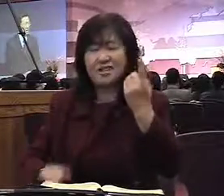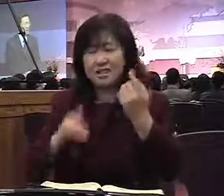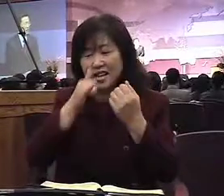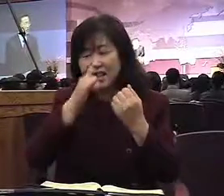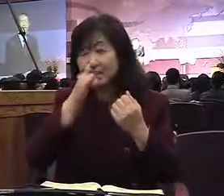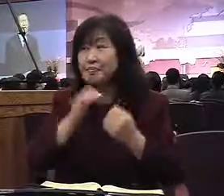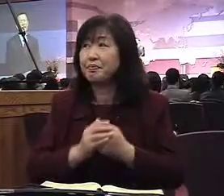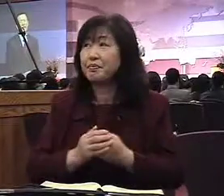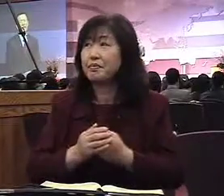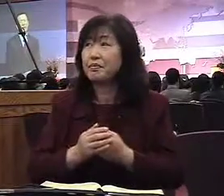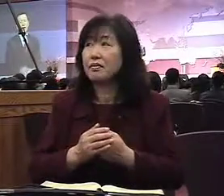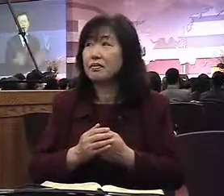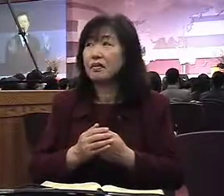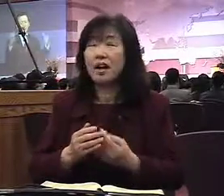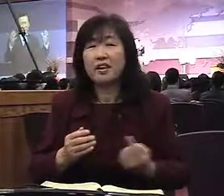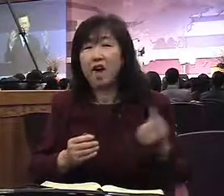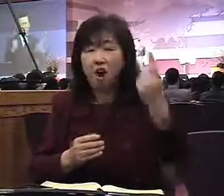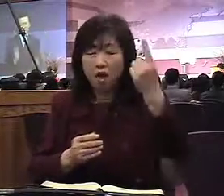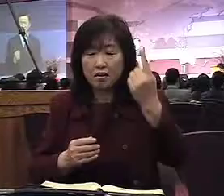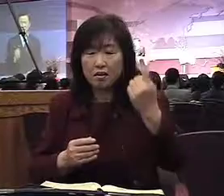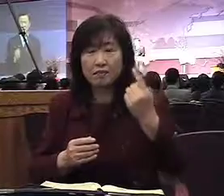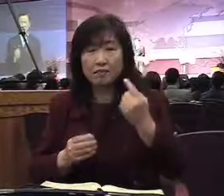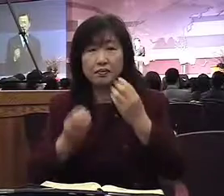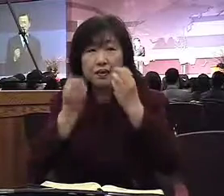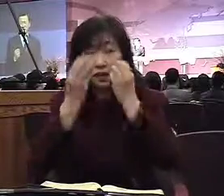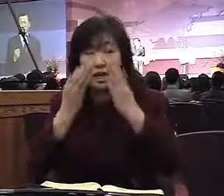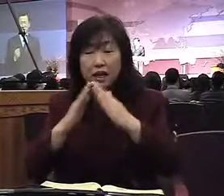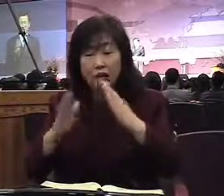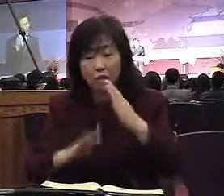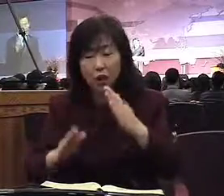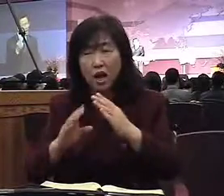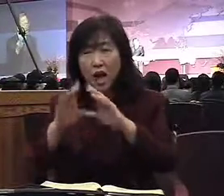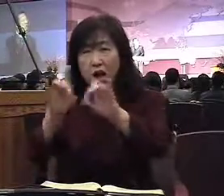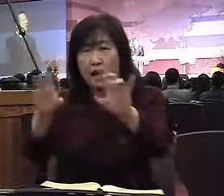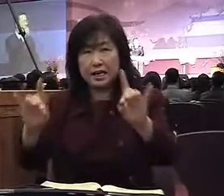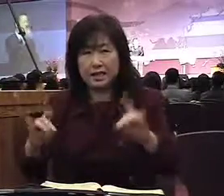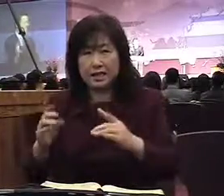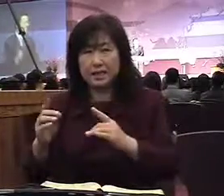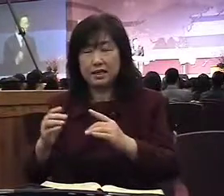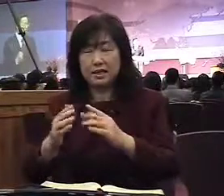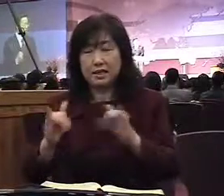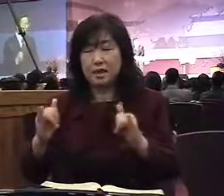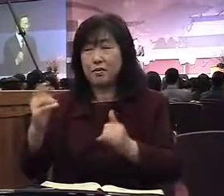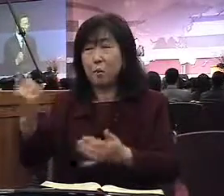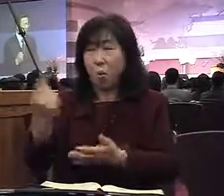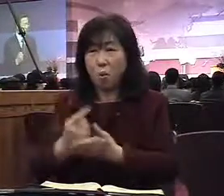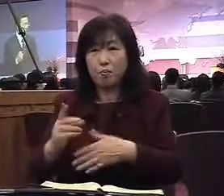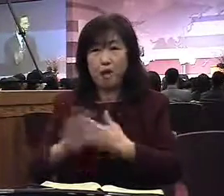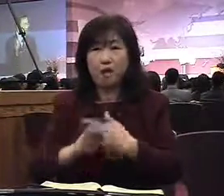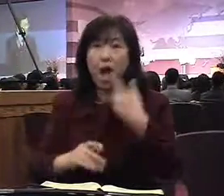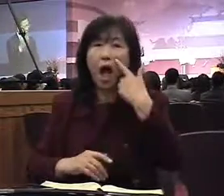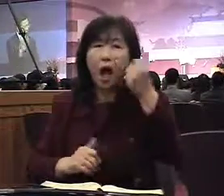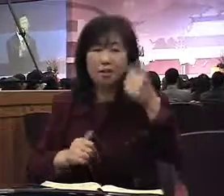우리가 정말 교회의 새로운 새 가족 한 사람 한 사람 그런 아버지의 심정을 가지고